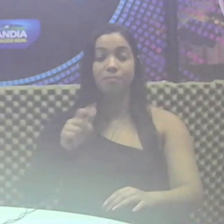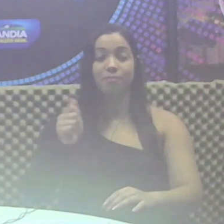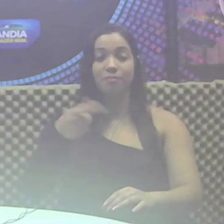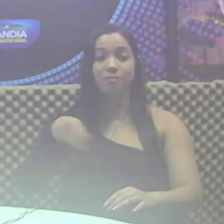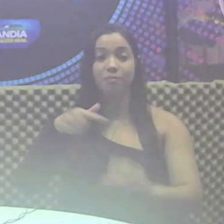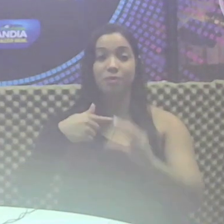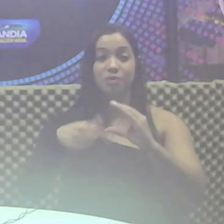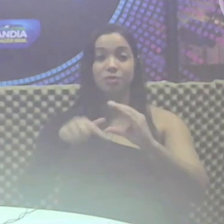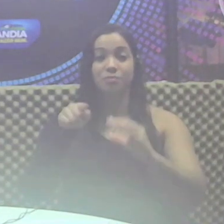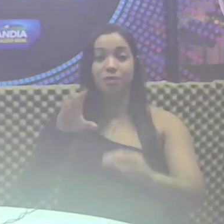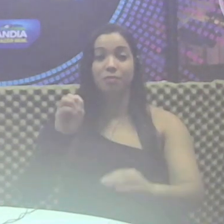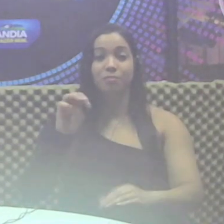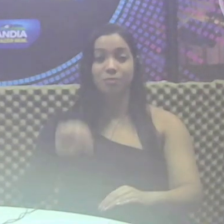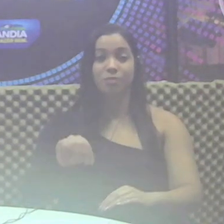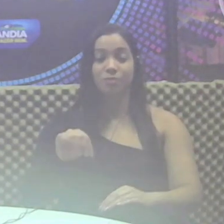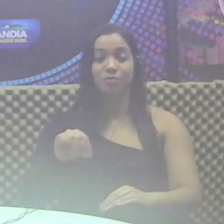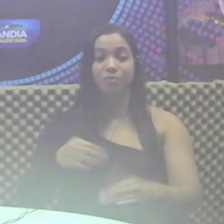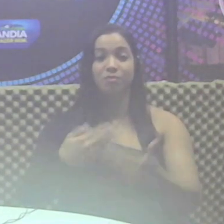processoseletivo@comap.gmail.com,